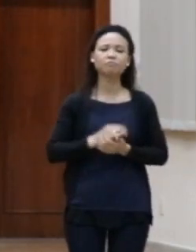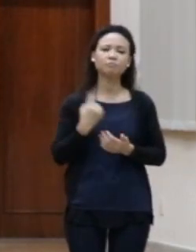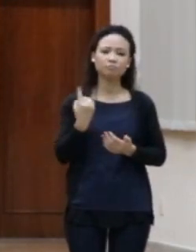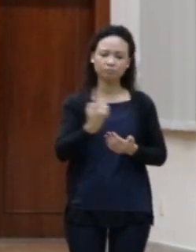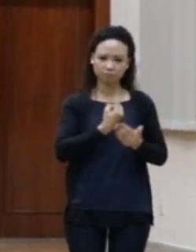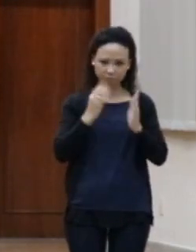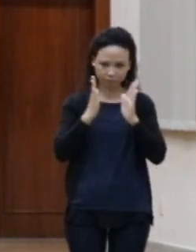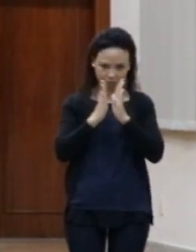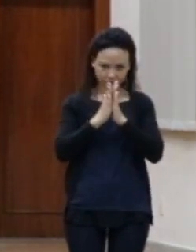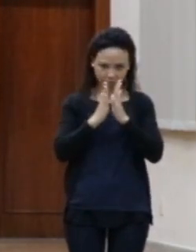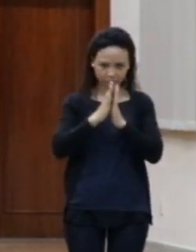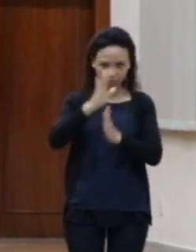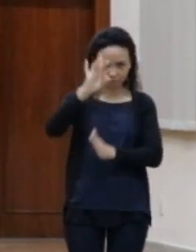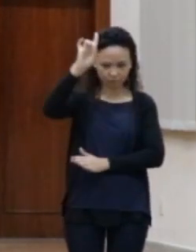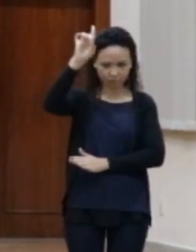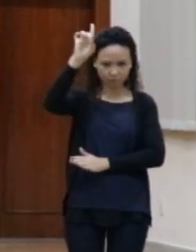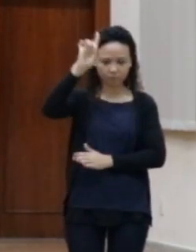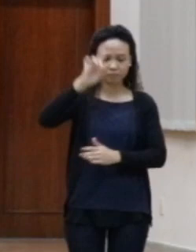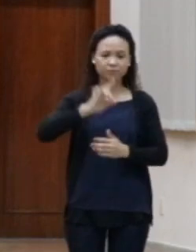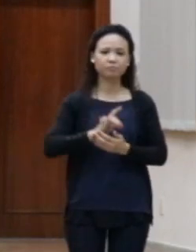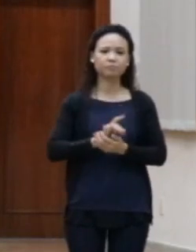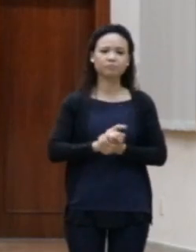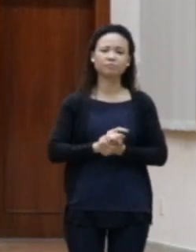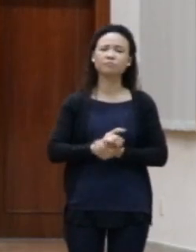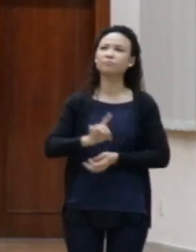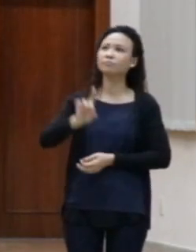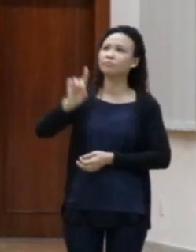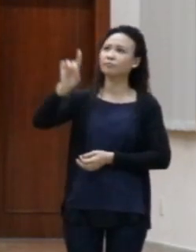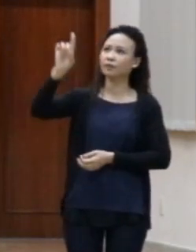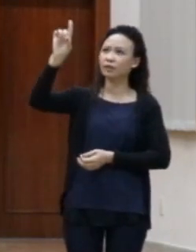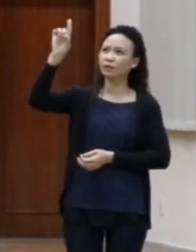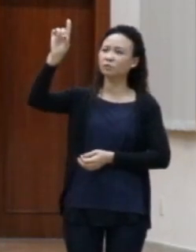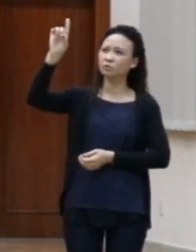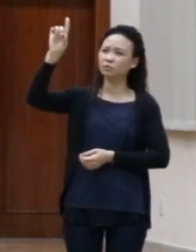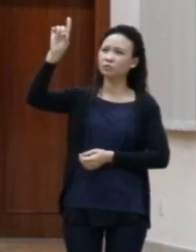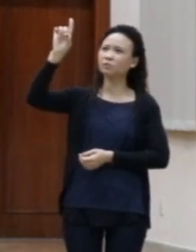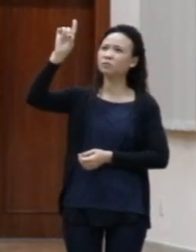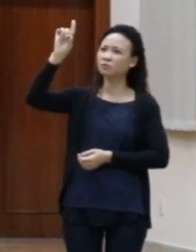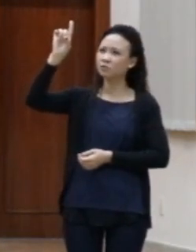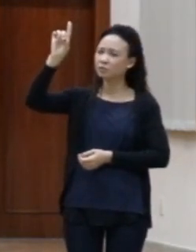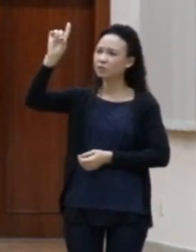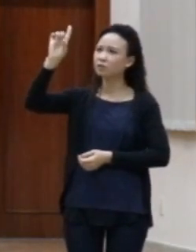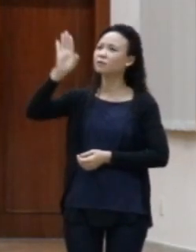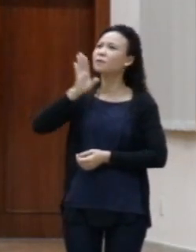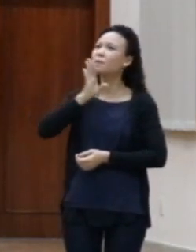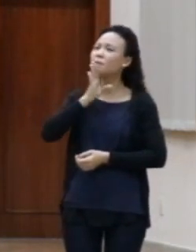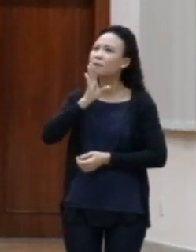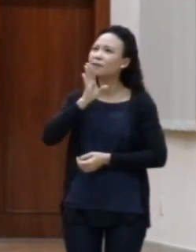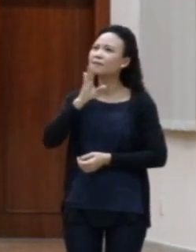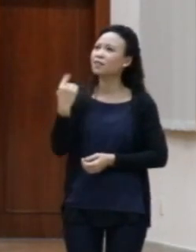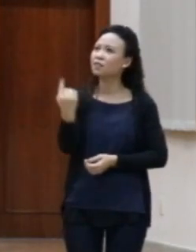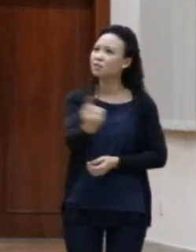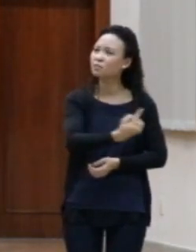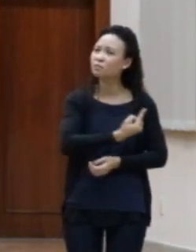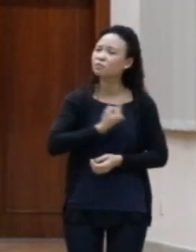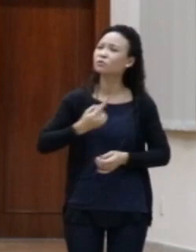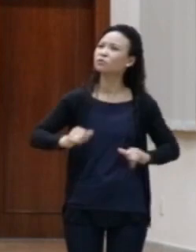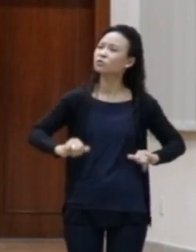Ó Deus, Tu conheces as nossas dores, os nossos sofrimentos, as nossas enfermidades,